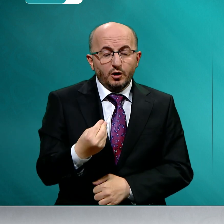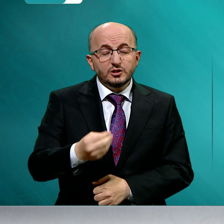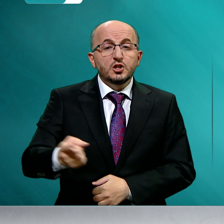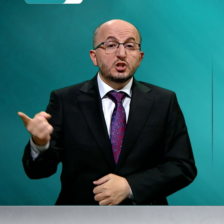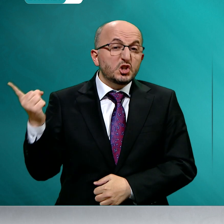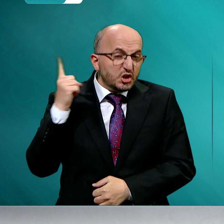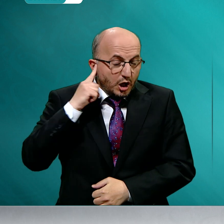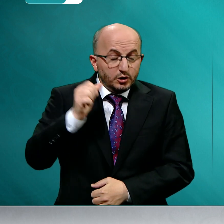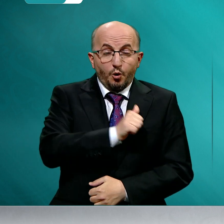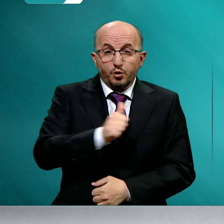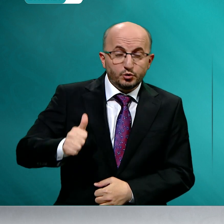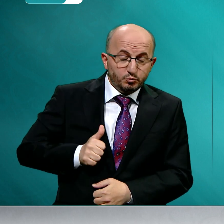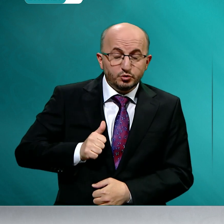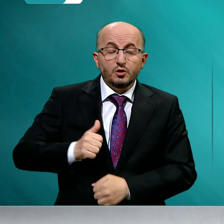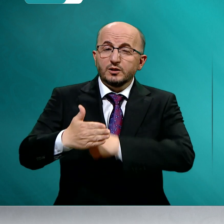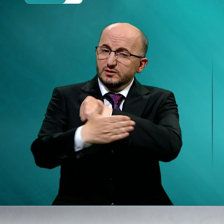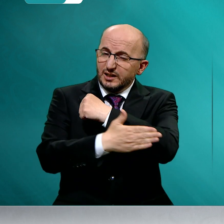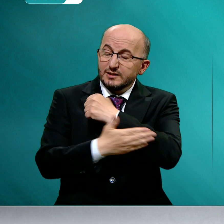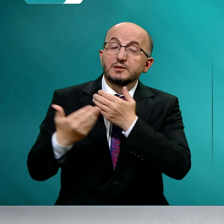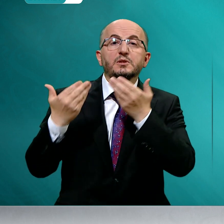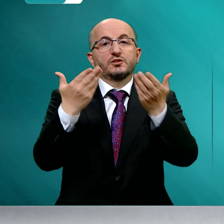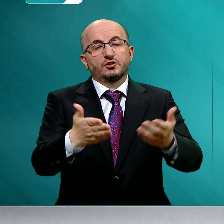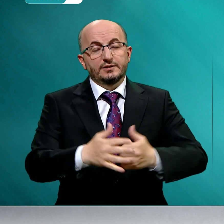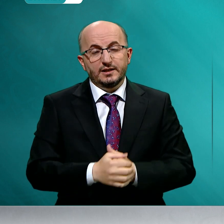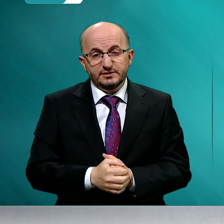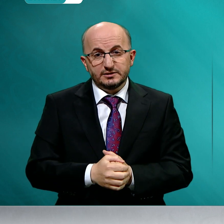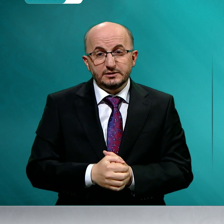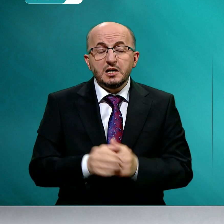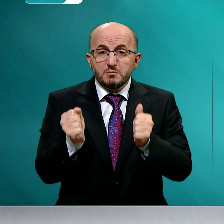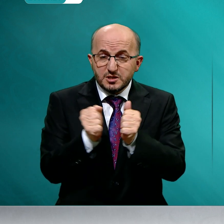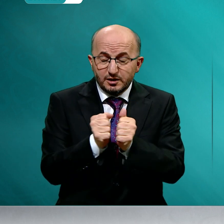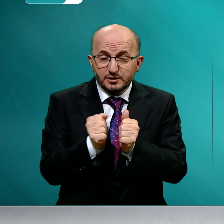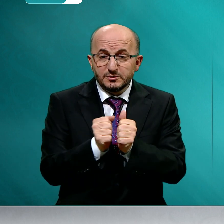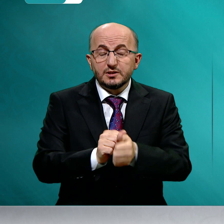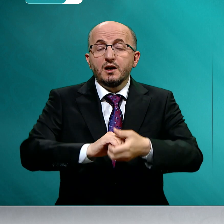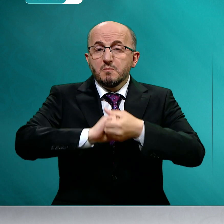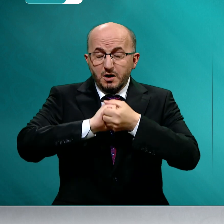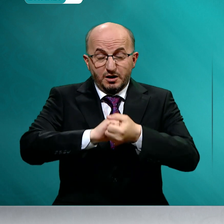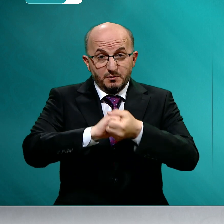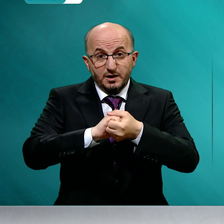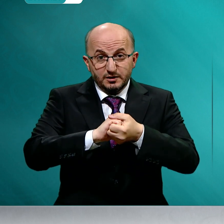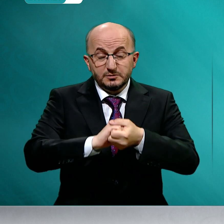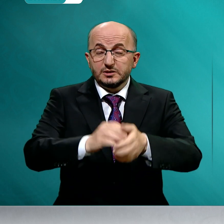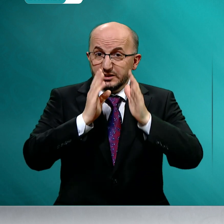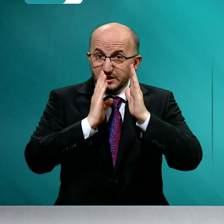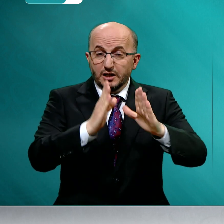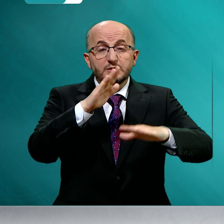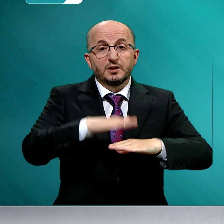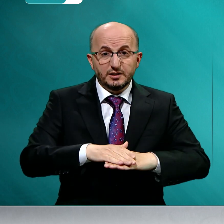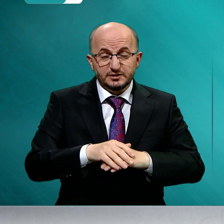şanlı ordumuza nusret ihsan eylesin. Birliğimizi ve beraberliğimizi daim